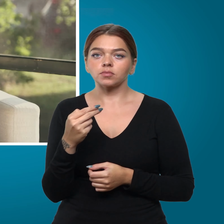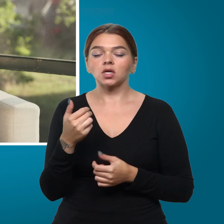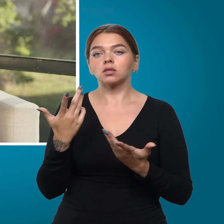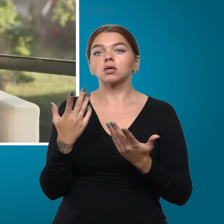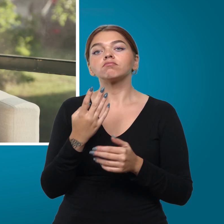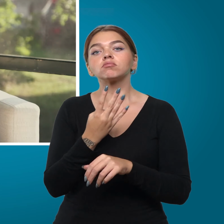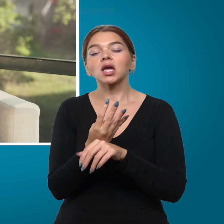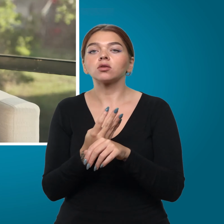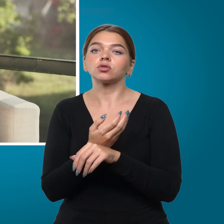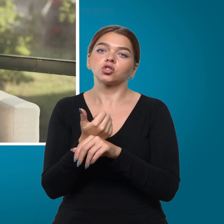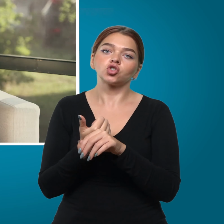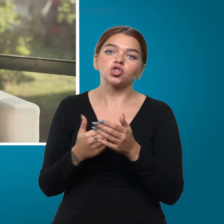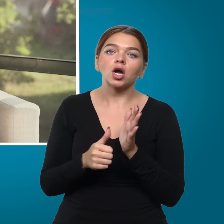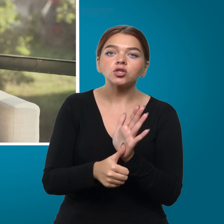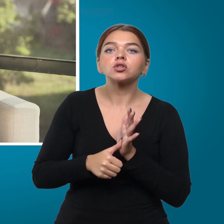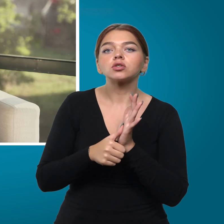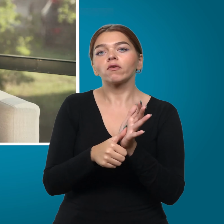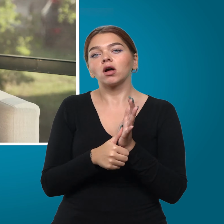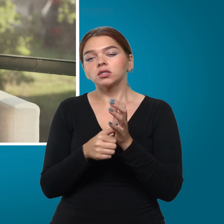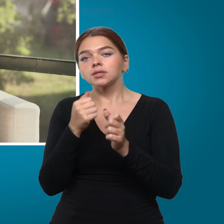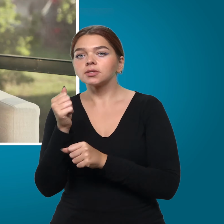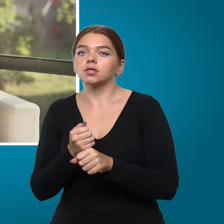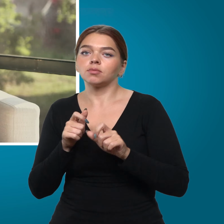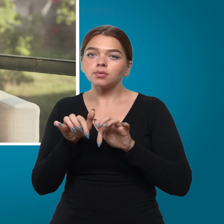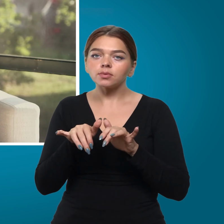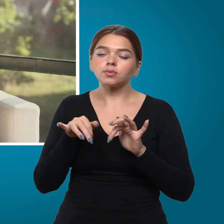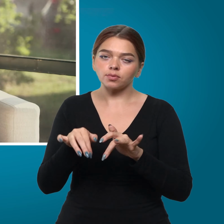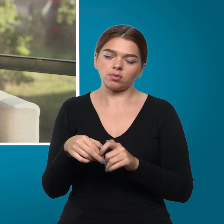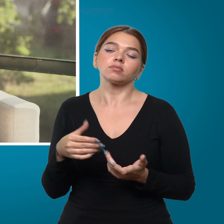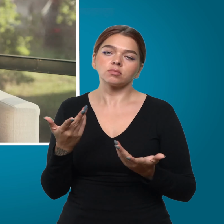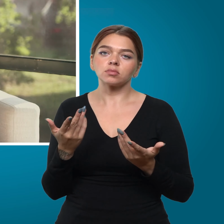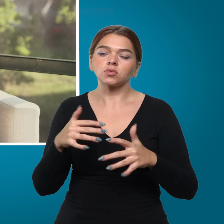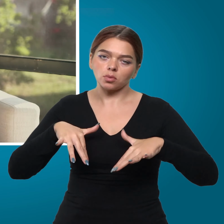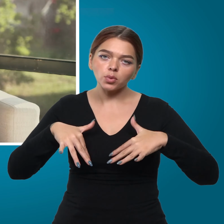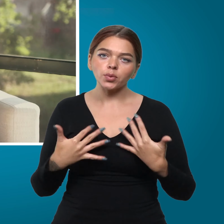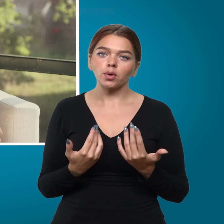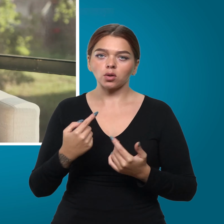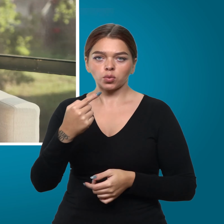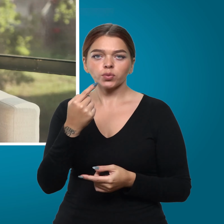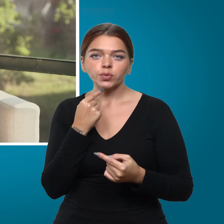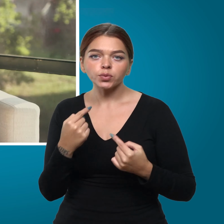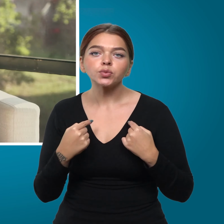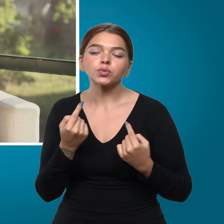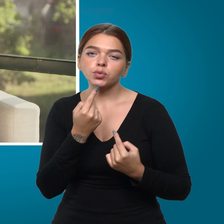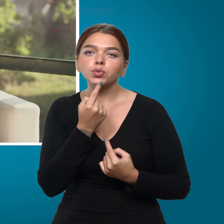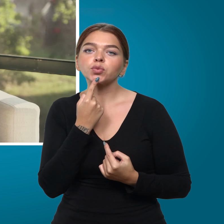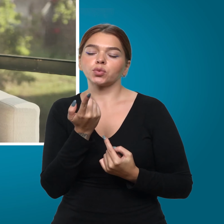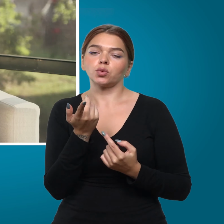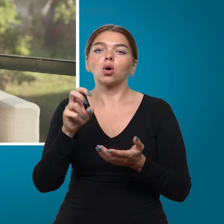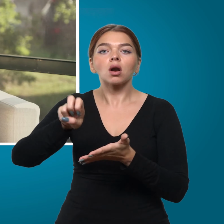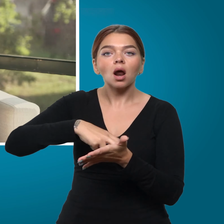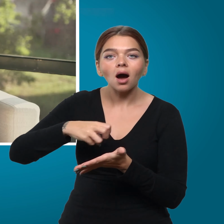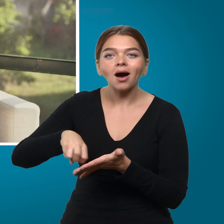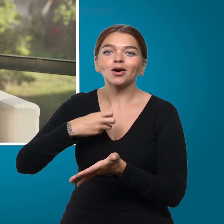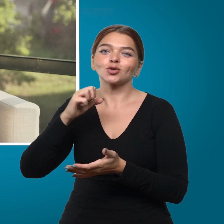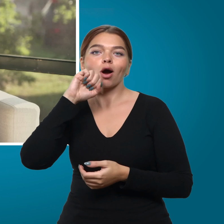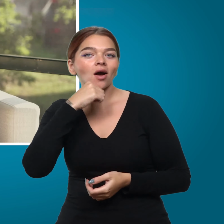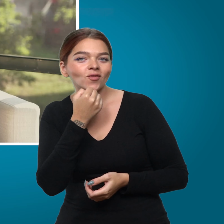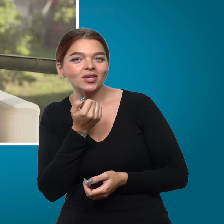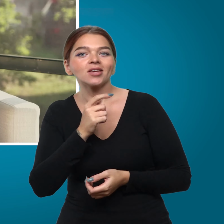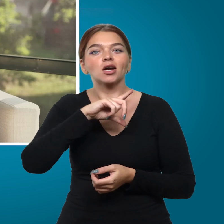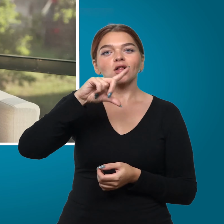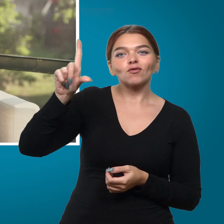atsisėst, ryte atsibundi, pasidarai kavos, apie 10 valandą atsisėdi ir iki kokių 4-6 dirbi prie teksto. Tai